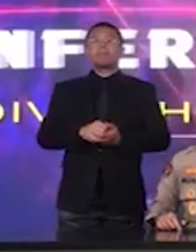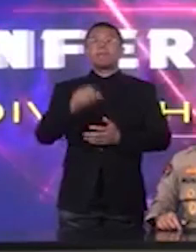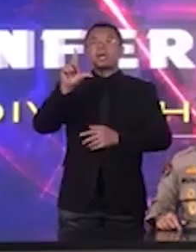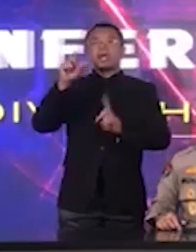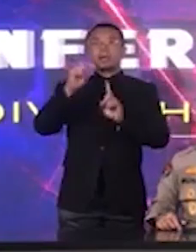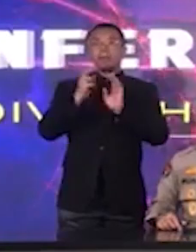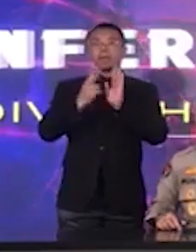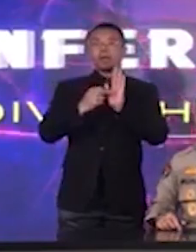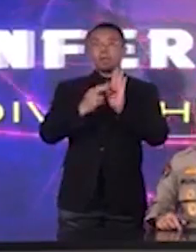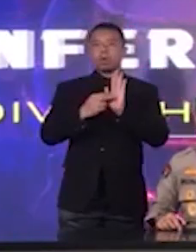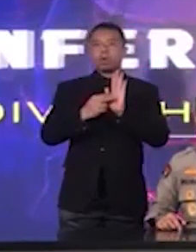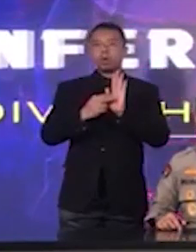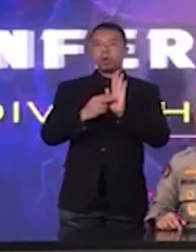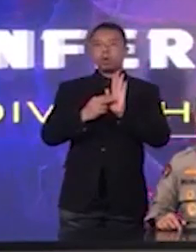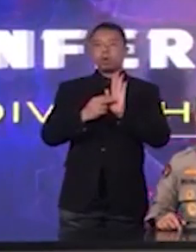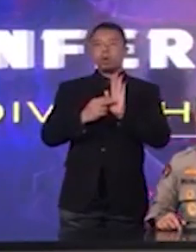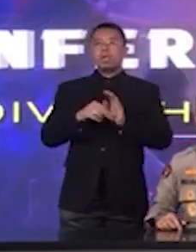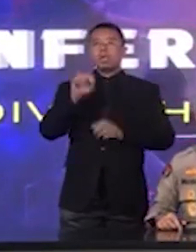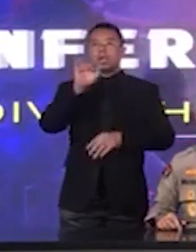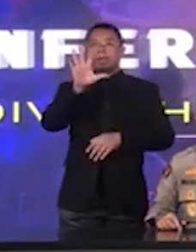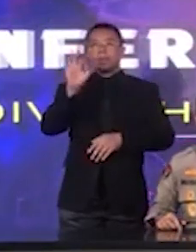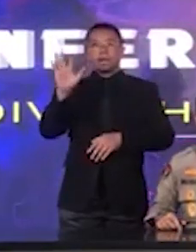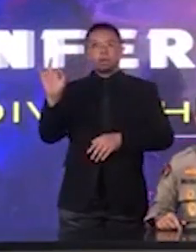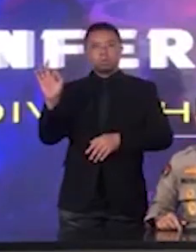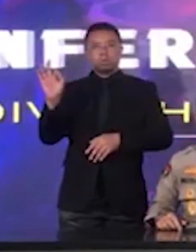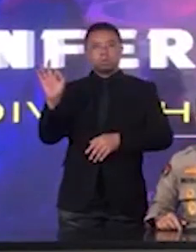LP nomor 500,